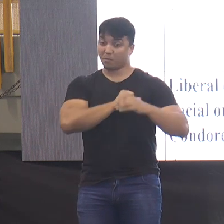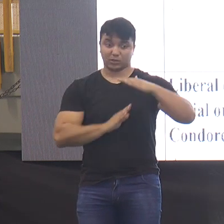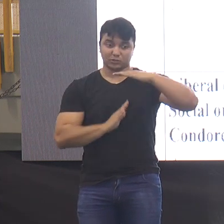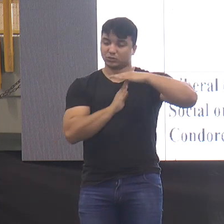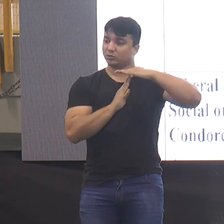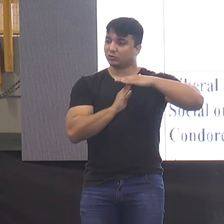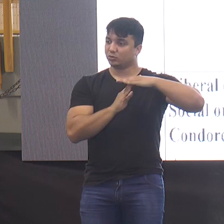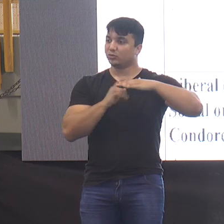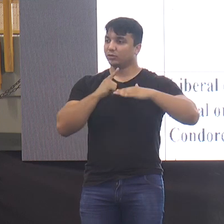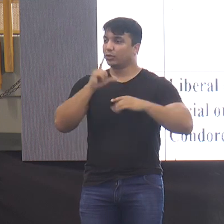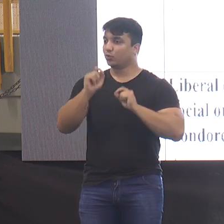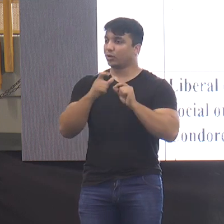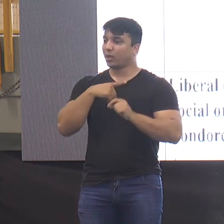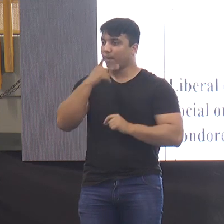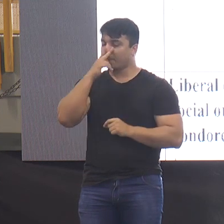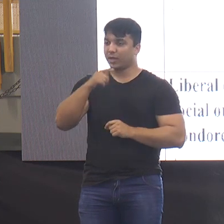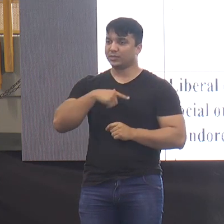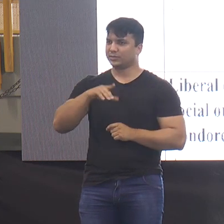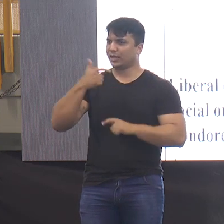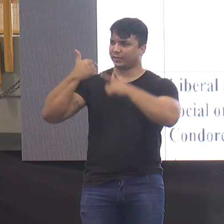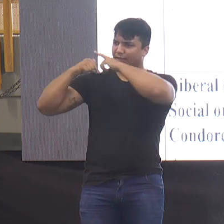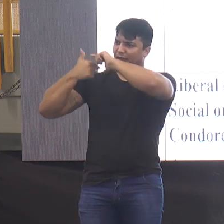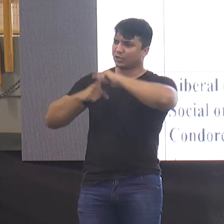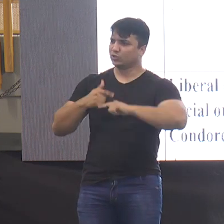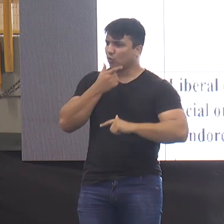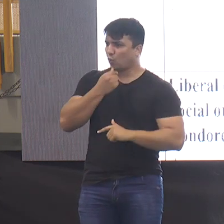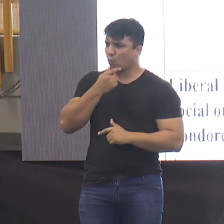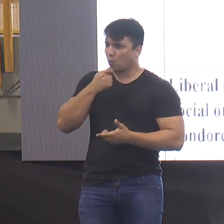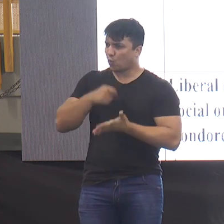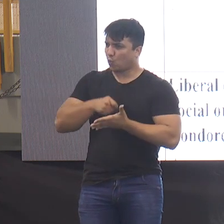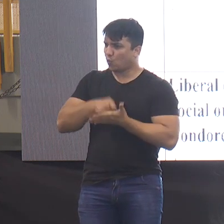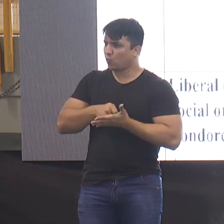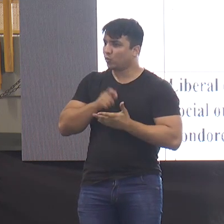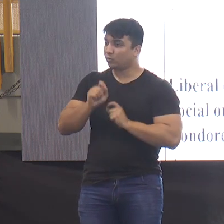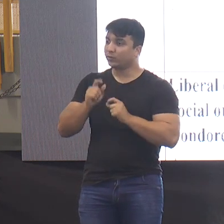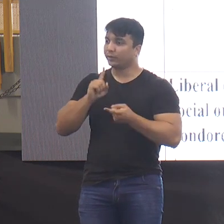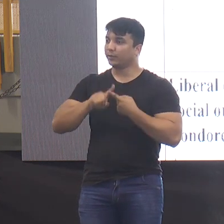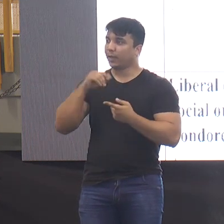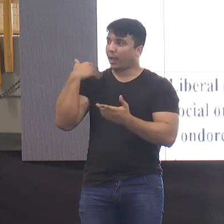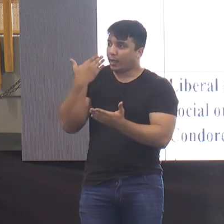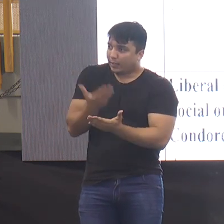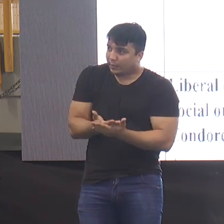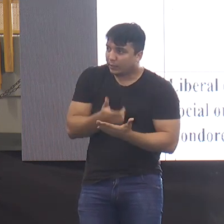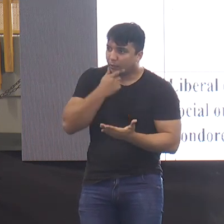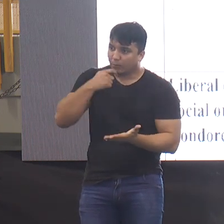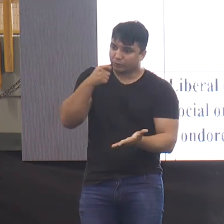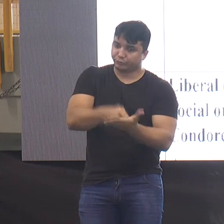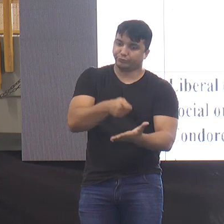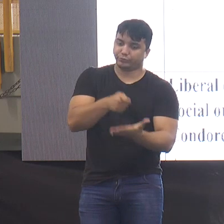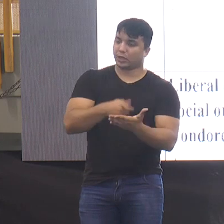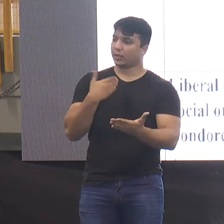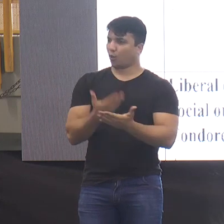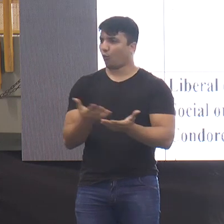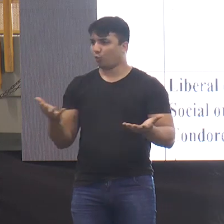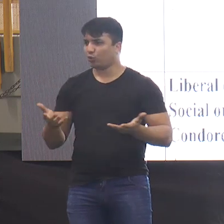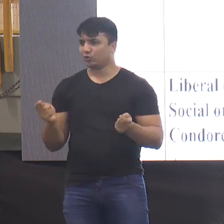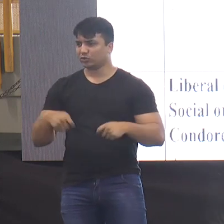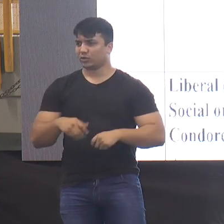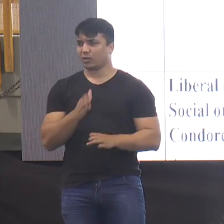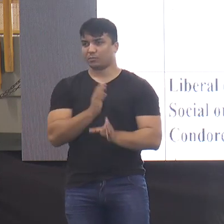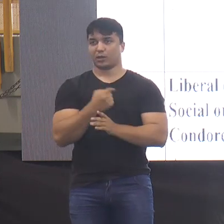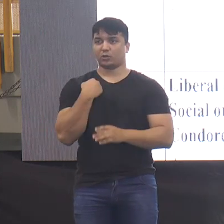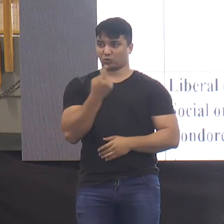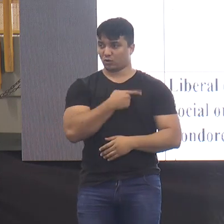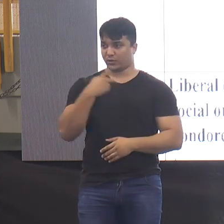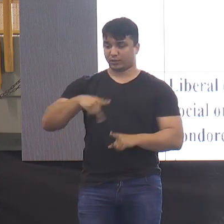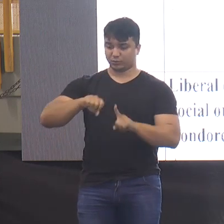o patriarcalismo da sociedade brasileira e deixou uma forte herança machista que atua ainda hoje sobre